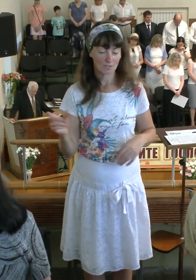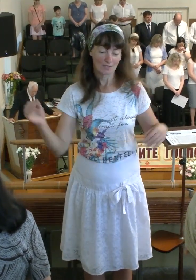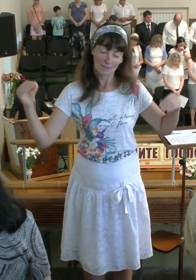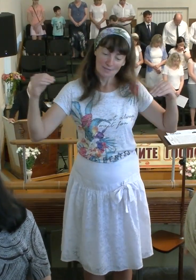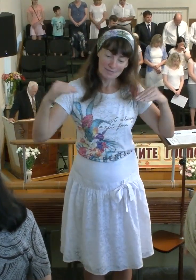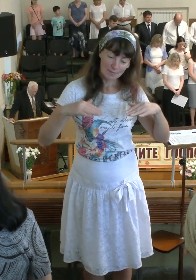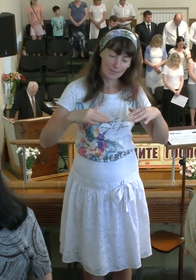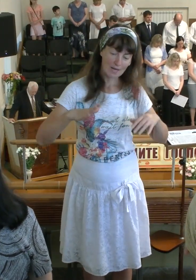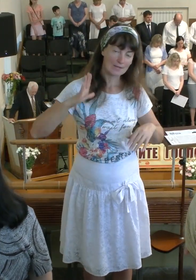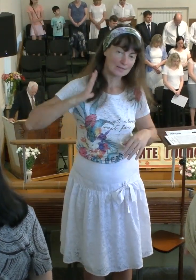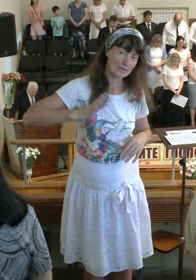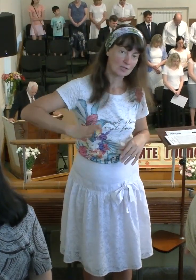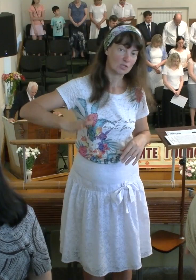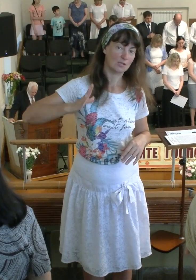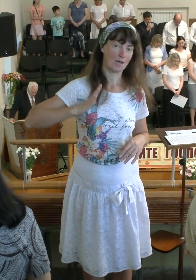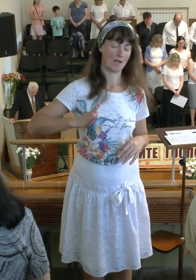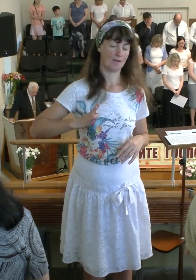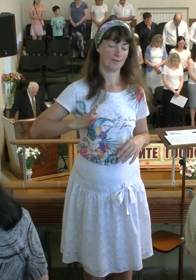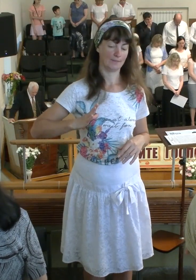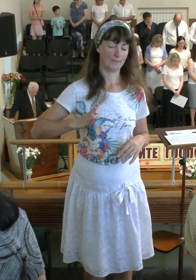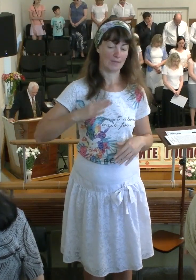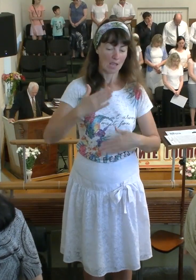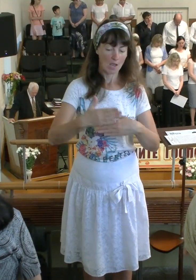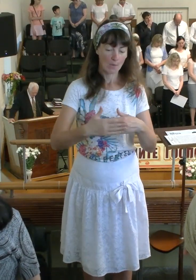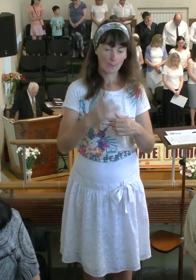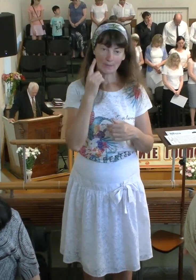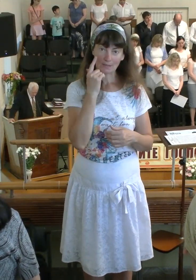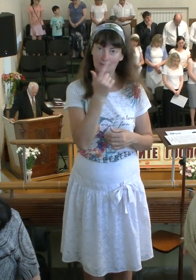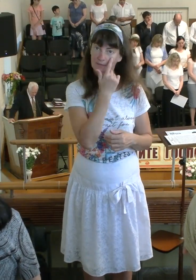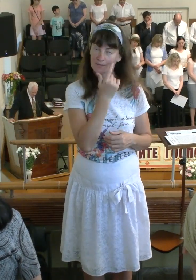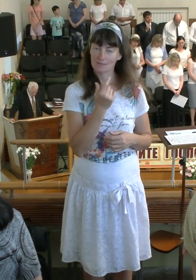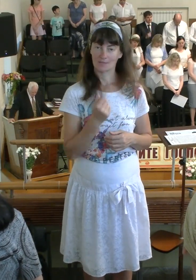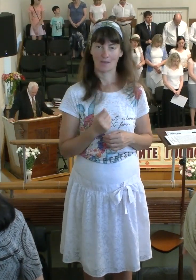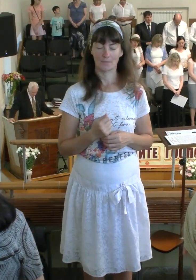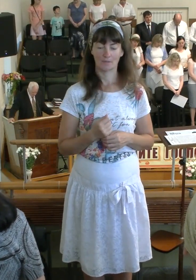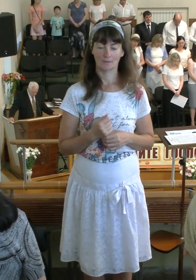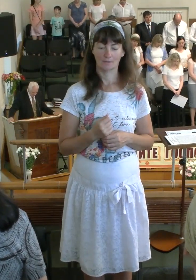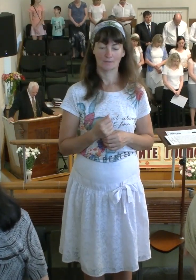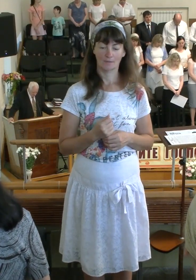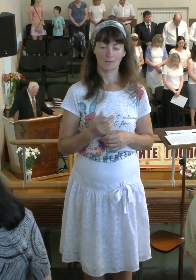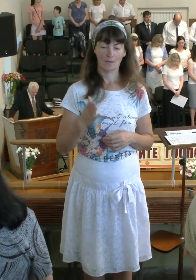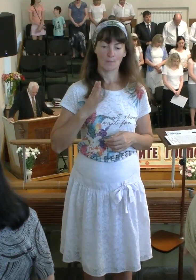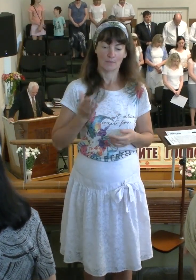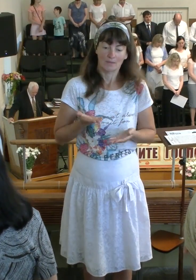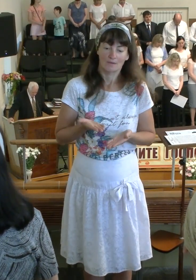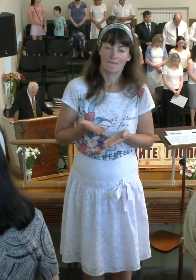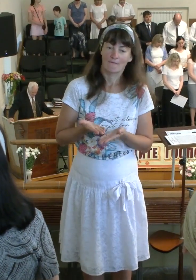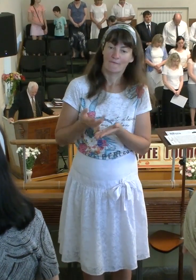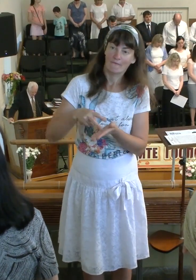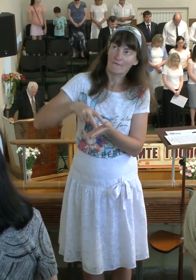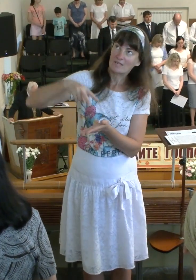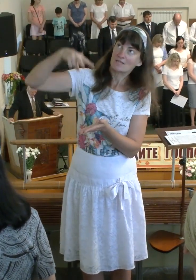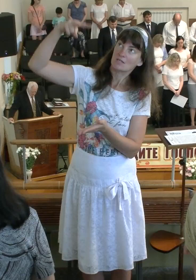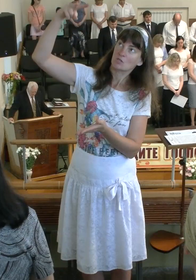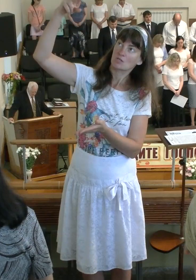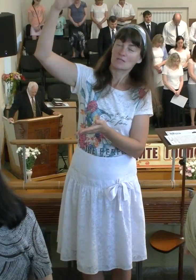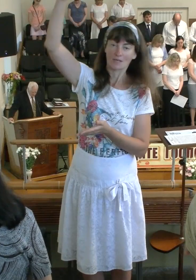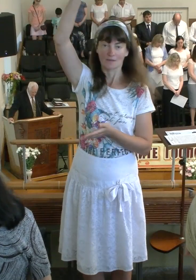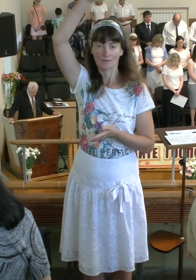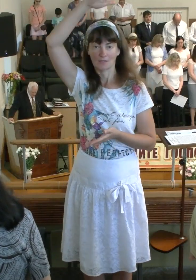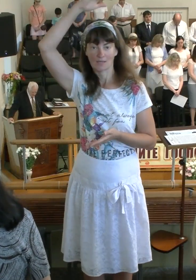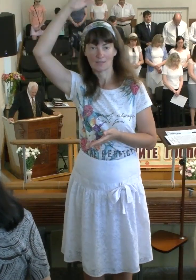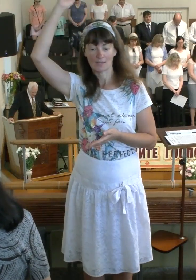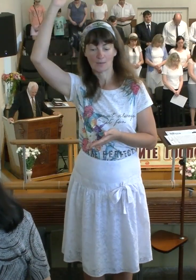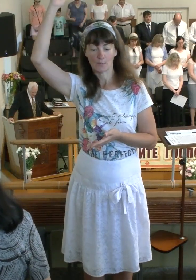собрались и ожидали. Перед их глазами, перед их взором, был вознесшийся на небо, и